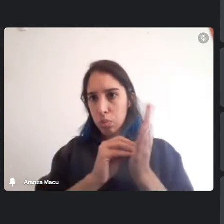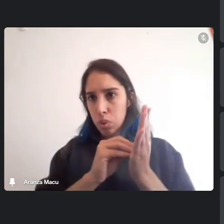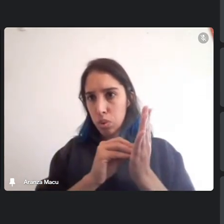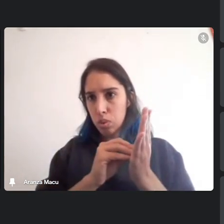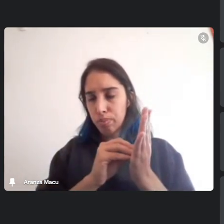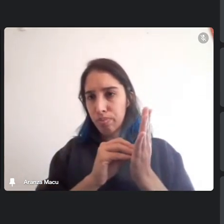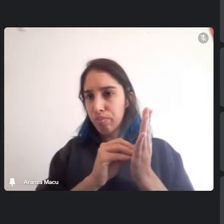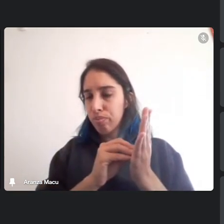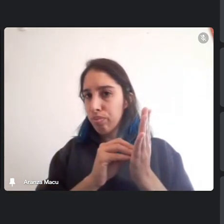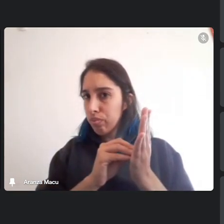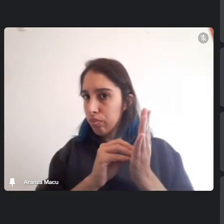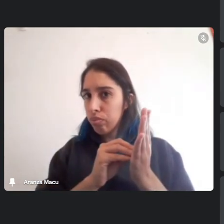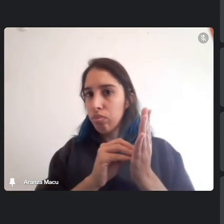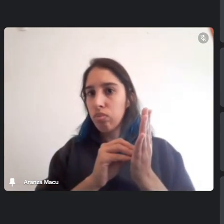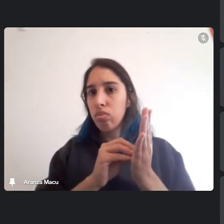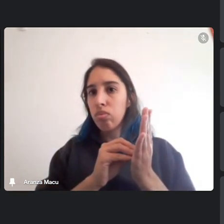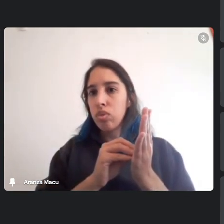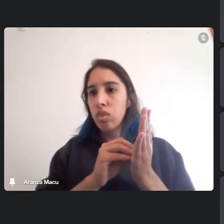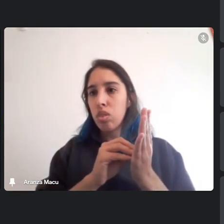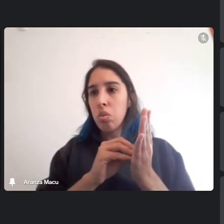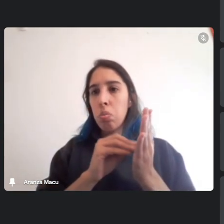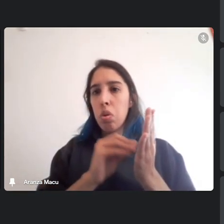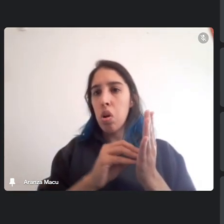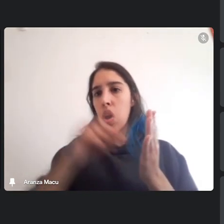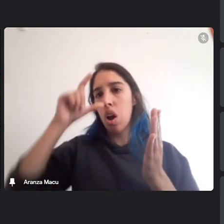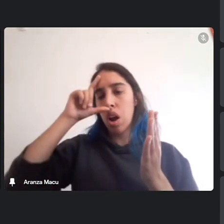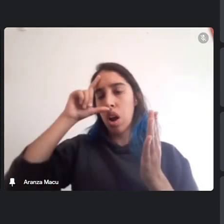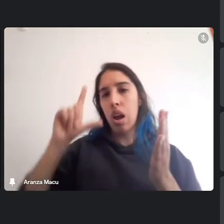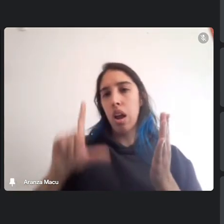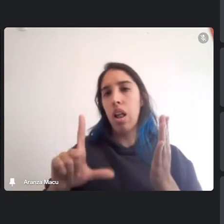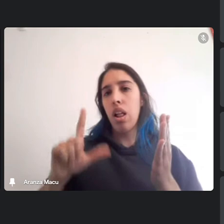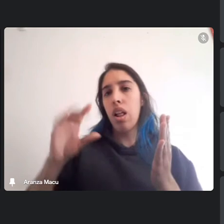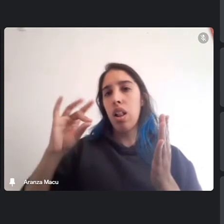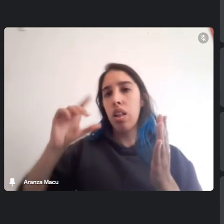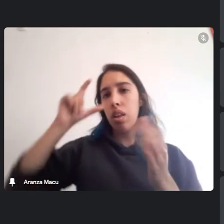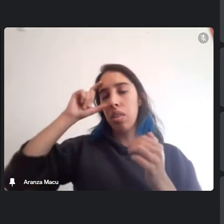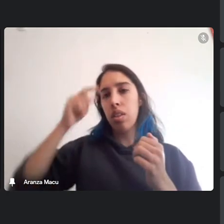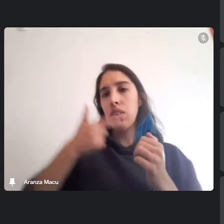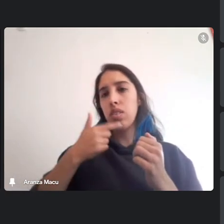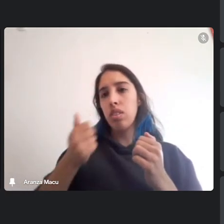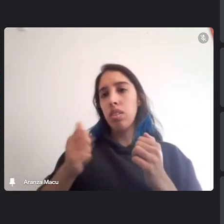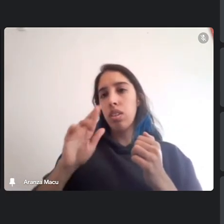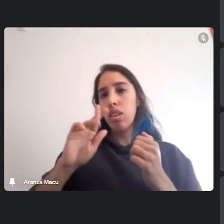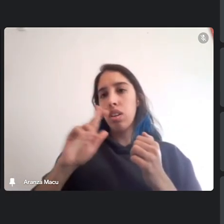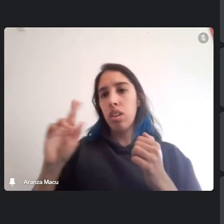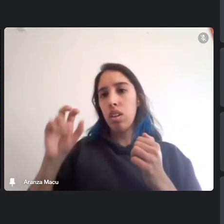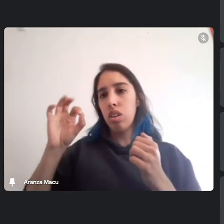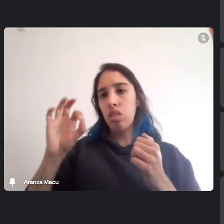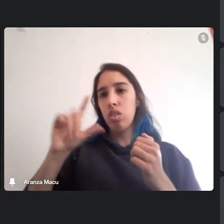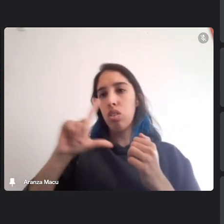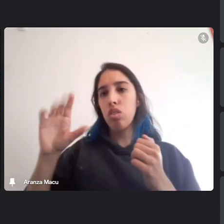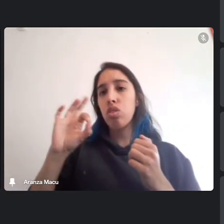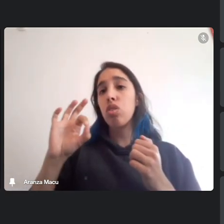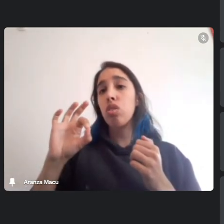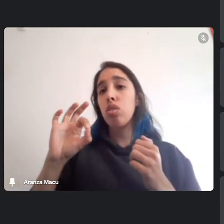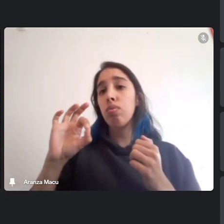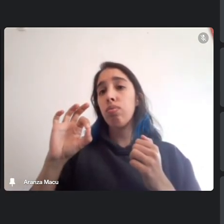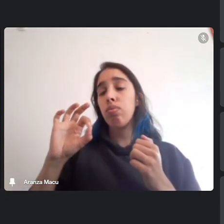el desarrollo de las TIC y el desarrollo profesional docente, porque profesional no es las